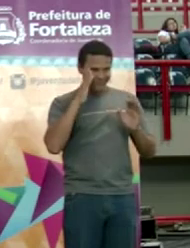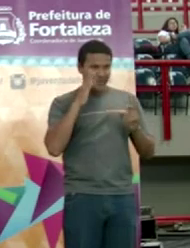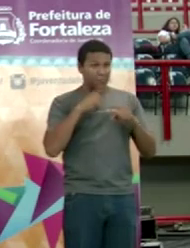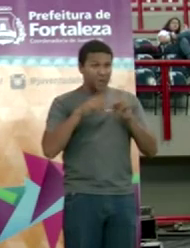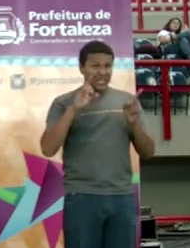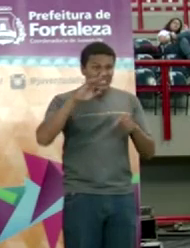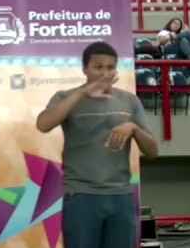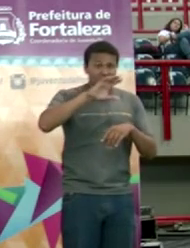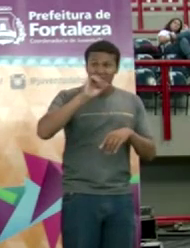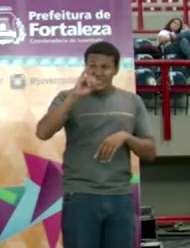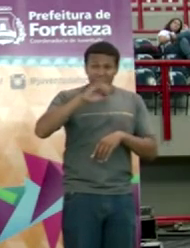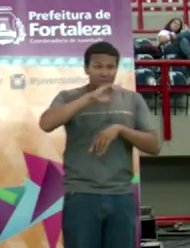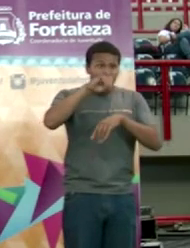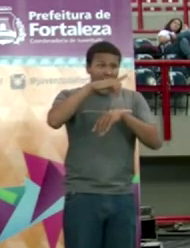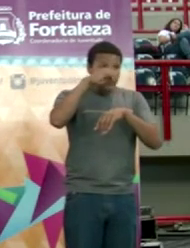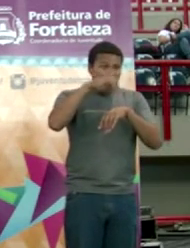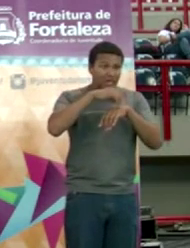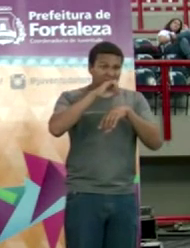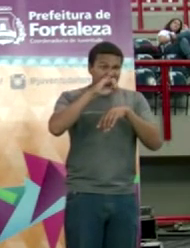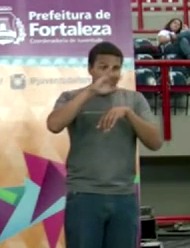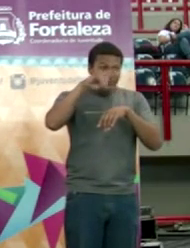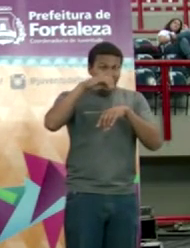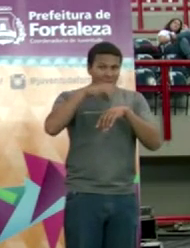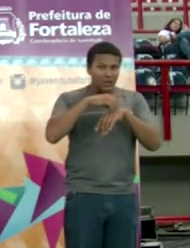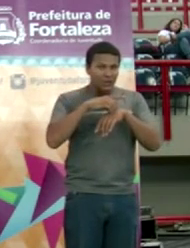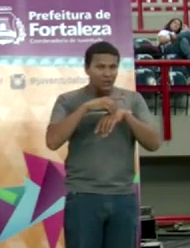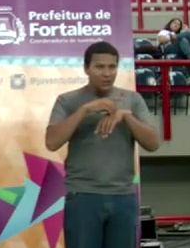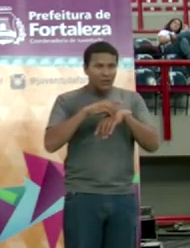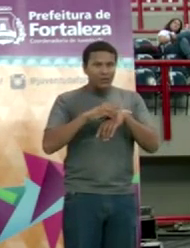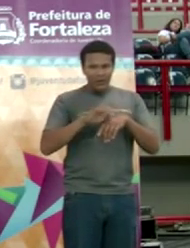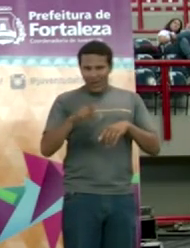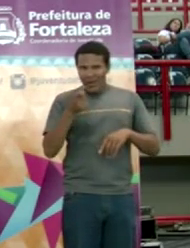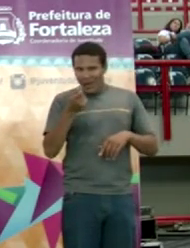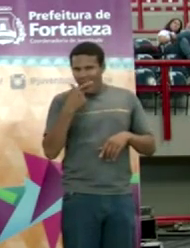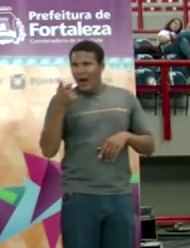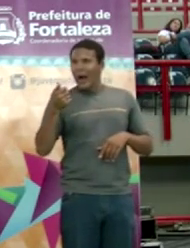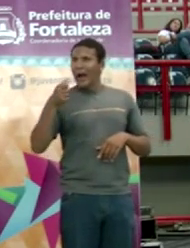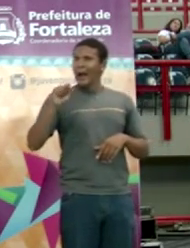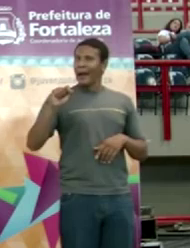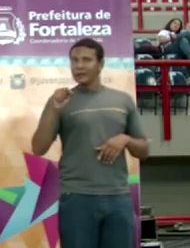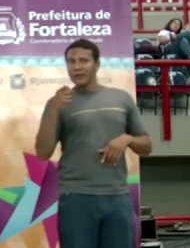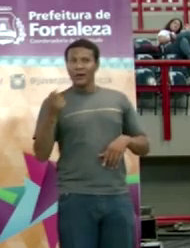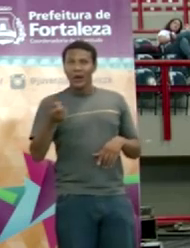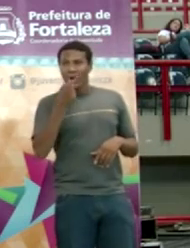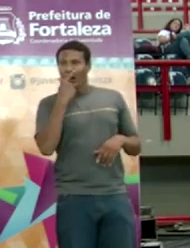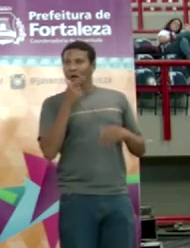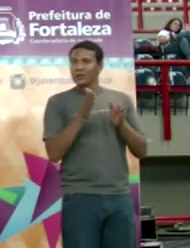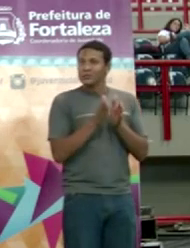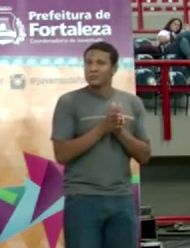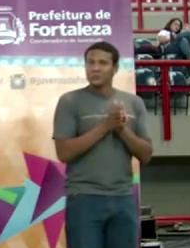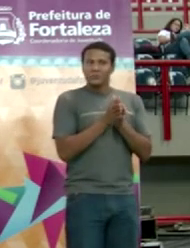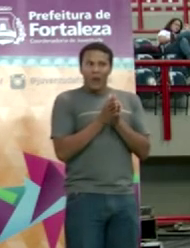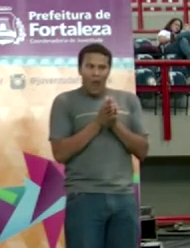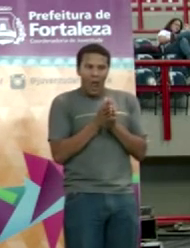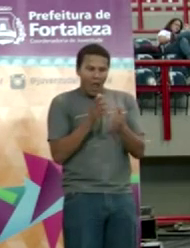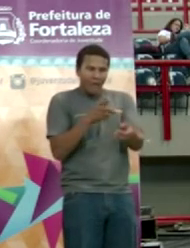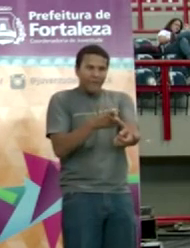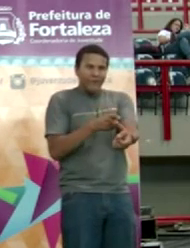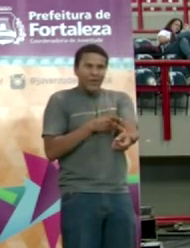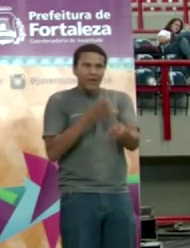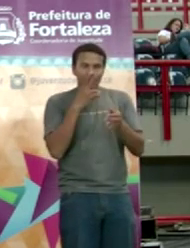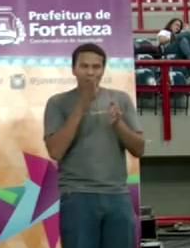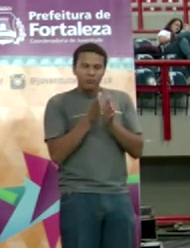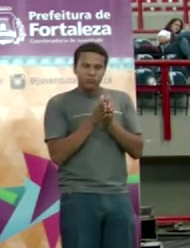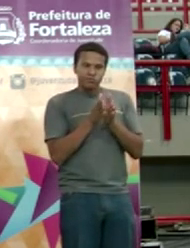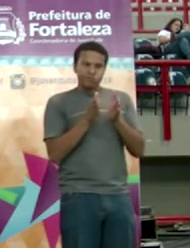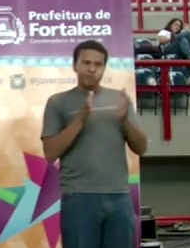é grande de você ter uma dengue hemorrágica. É lógico, está circulando mais sangue no seu organismo, então a probabilidade de